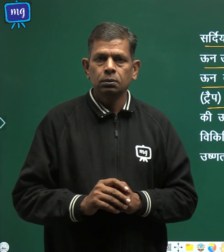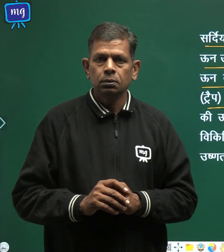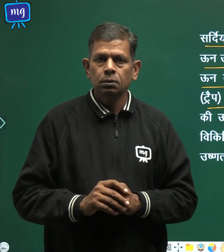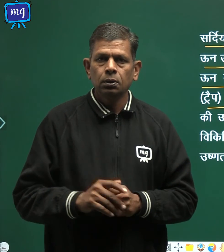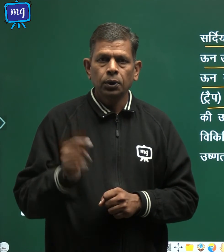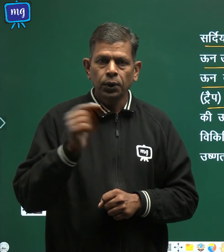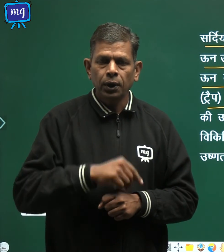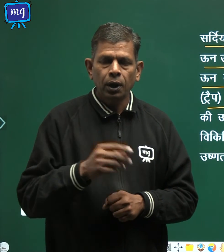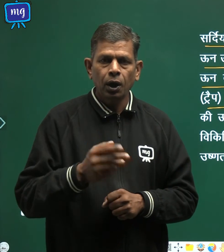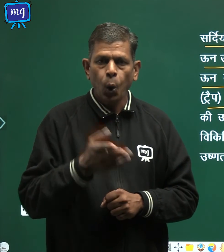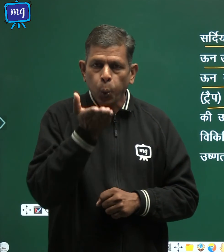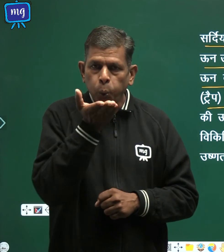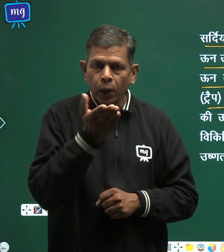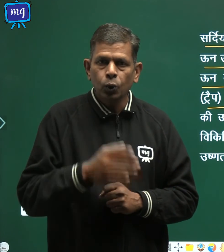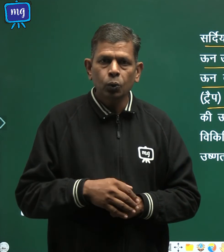यह वायु